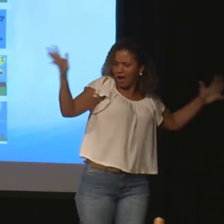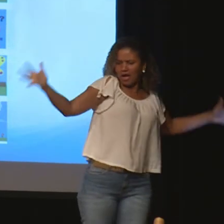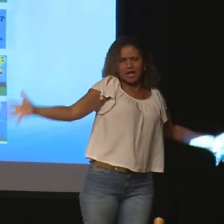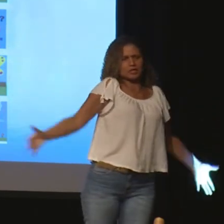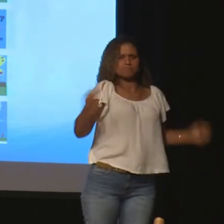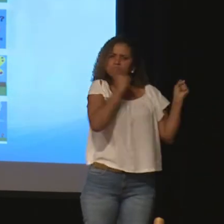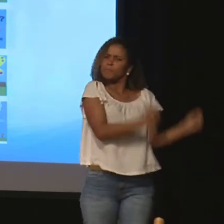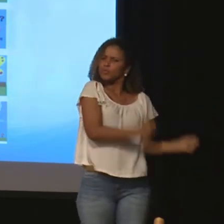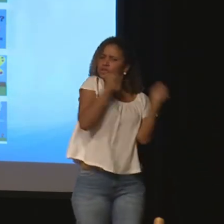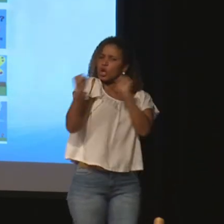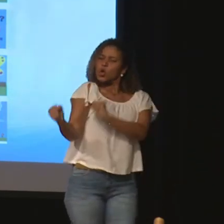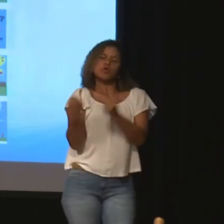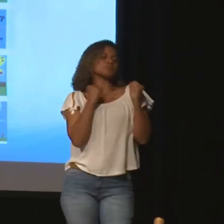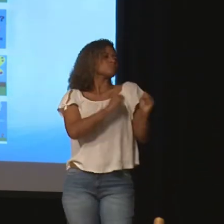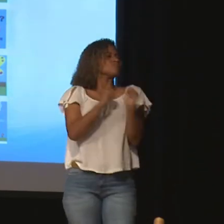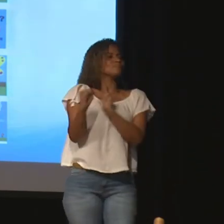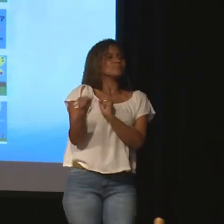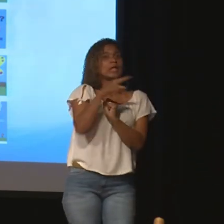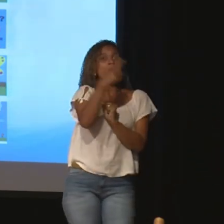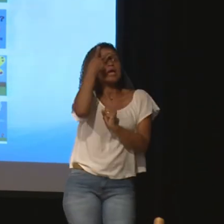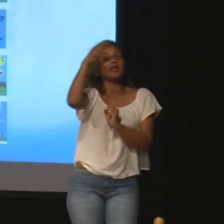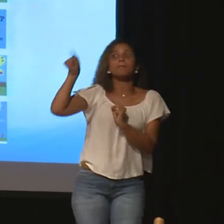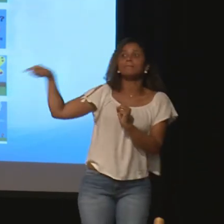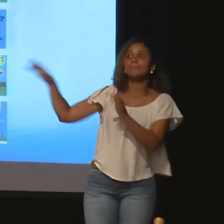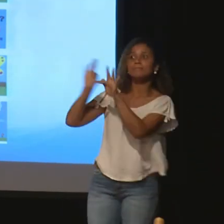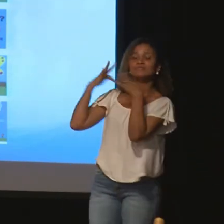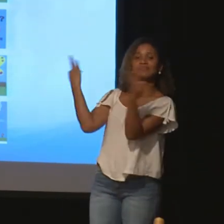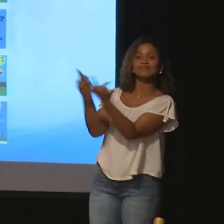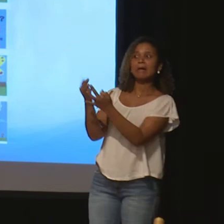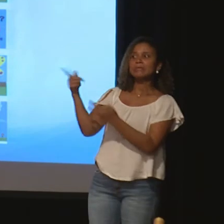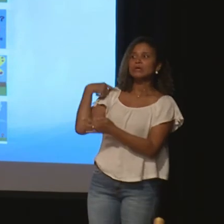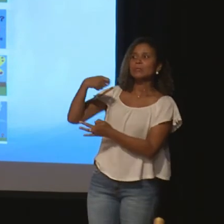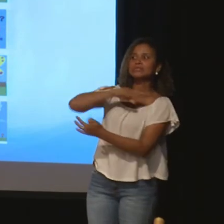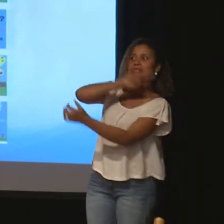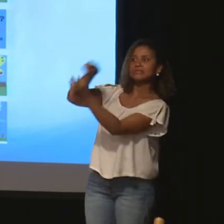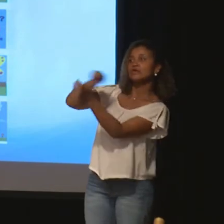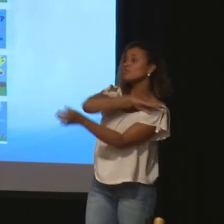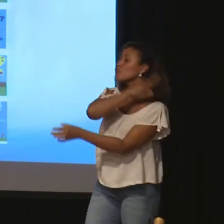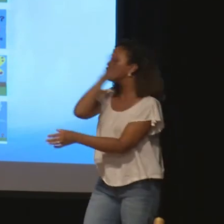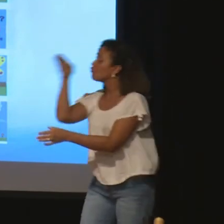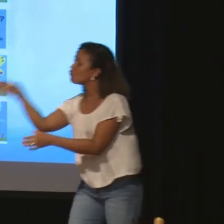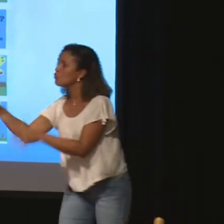a Vitória foi lá, ela conseguiu se tornar poderosa com aquela asa, e ela lembrou daquela família ali de